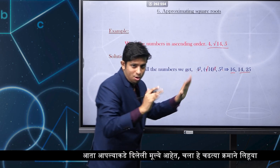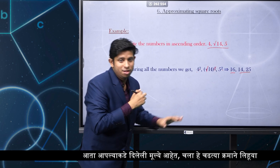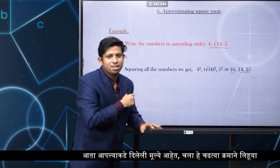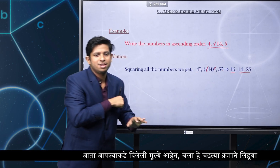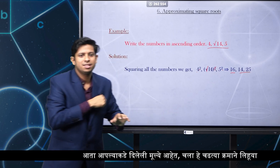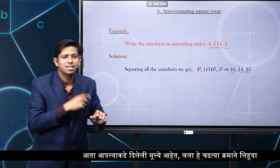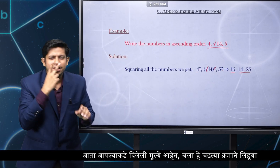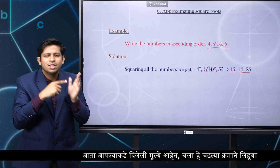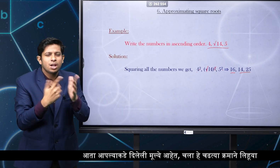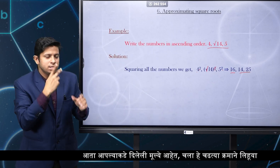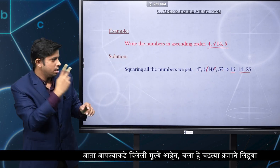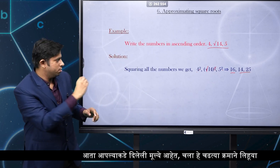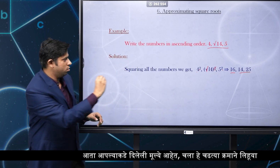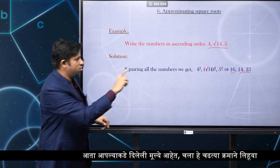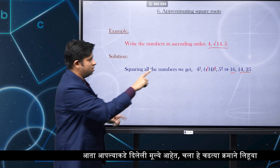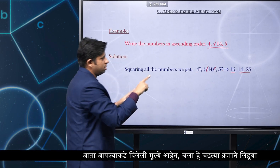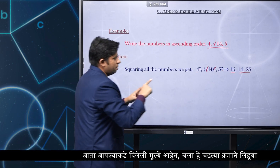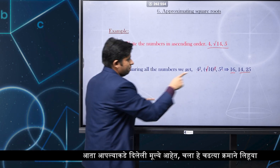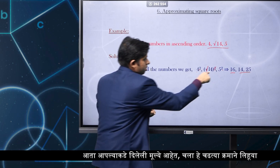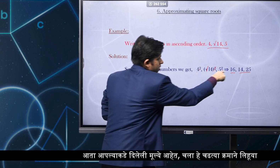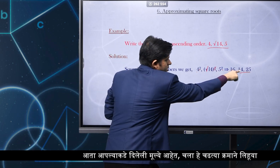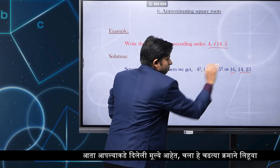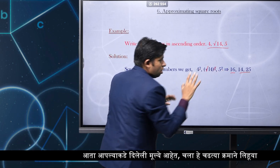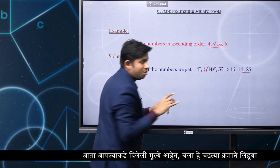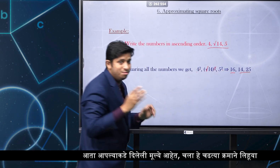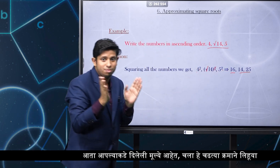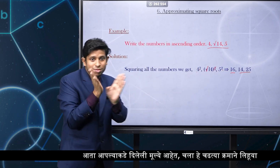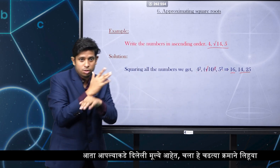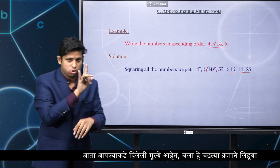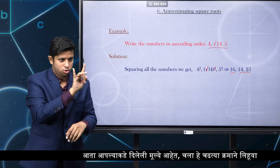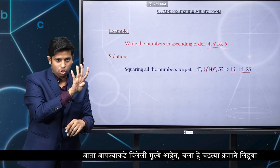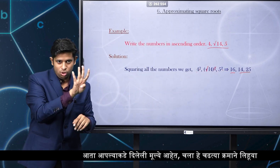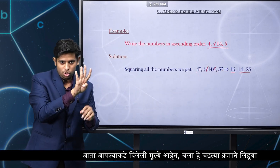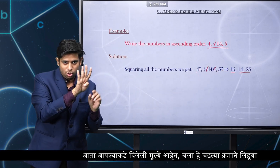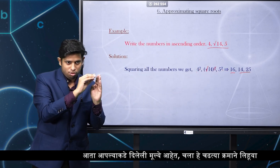आता आपल्याकडे दिलेली मूल्य आहेत. चला ते चढत्या क्रमाने लिहूया.